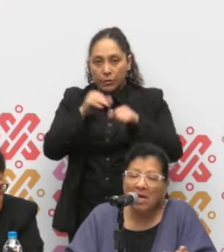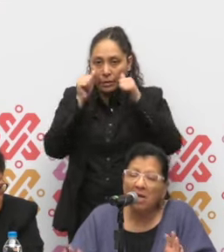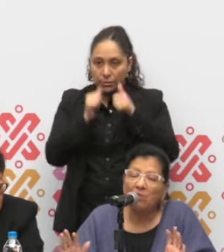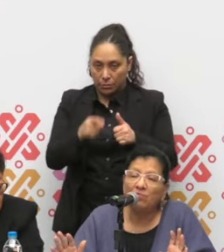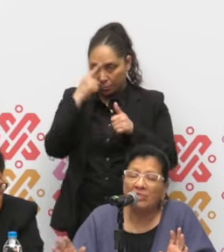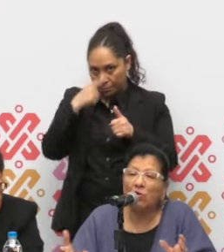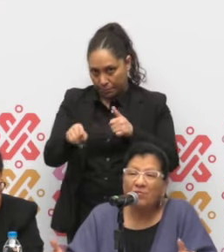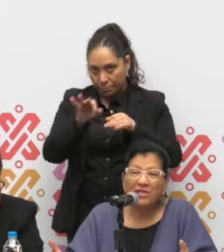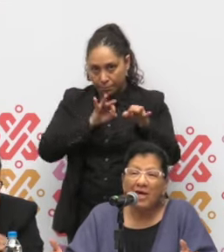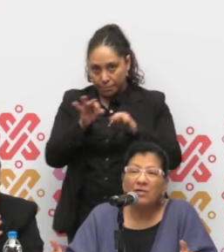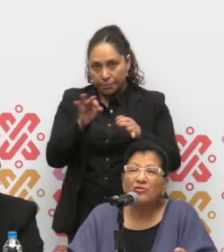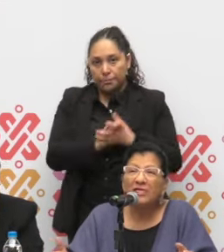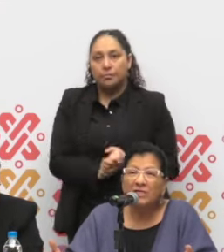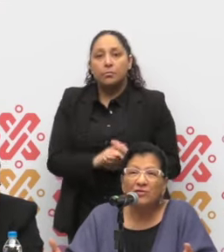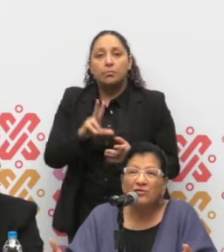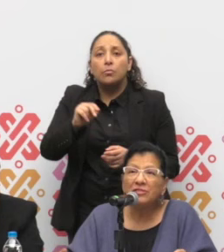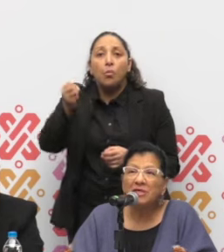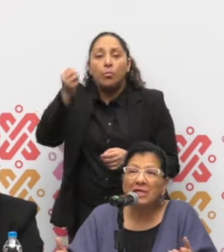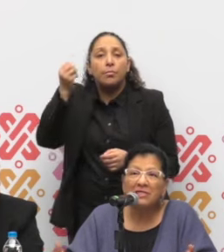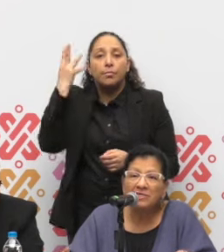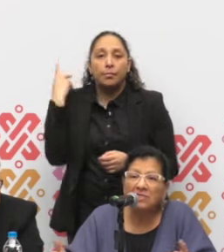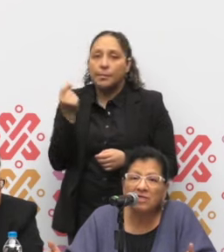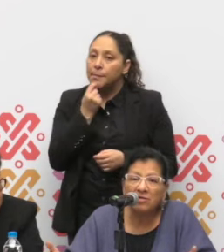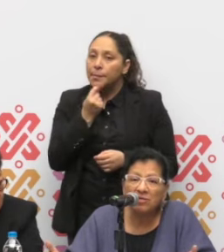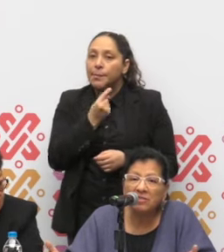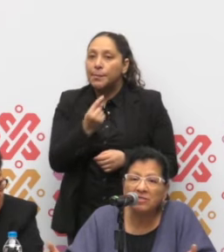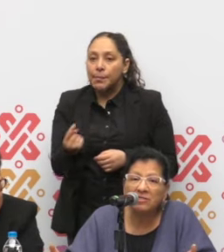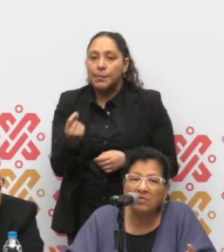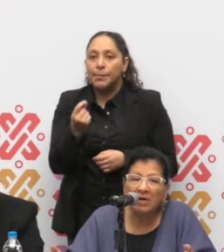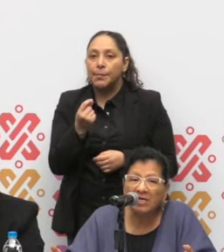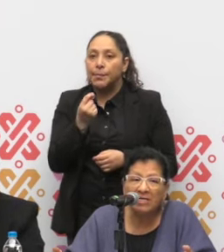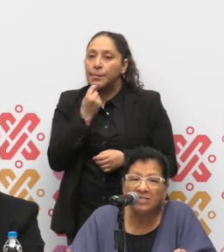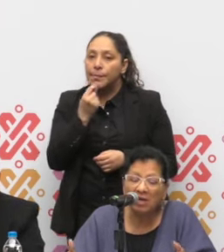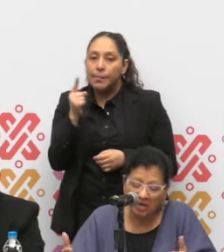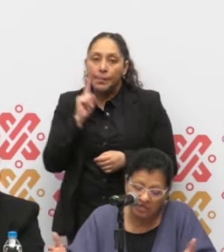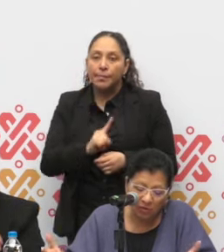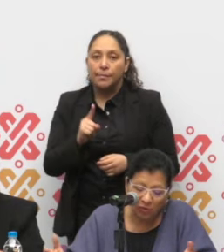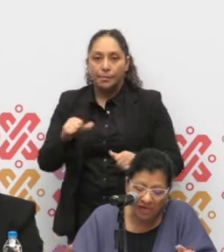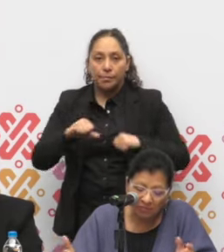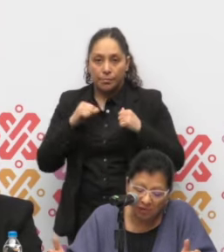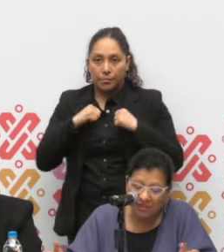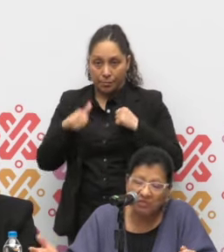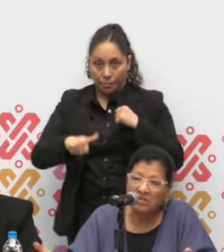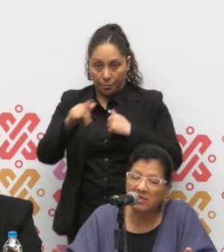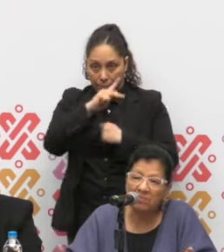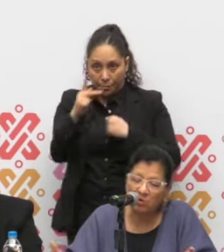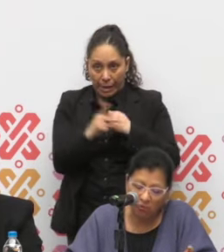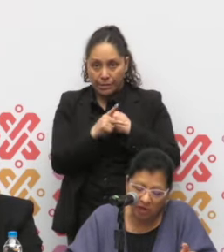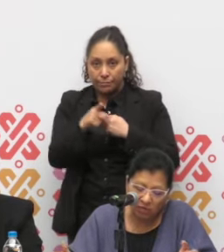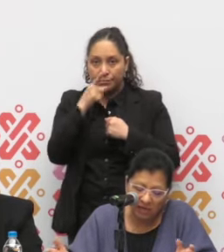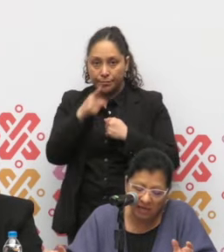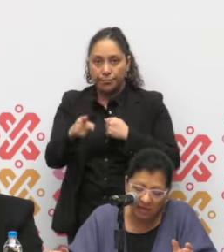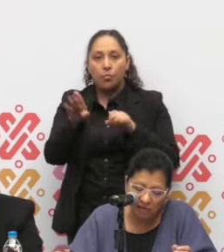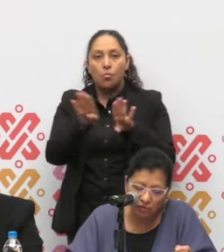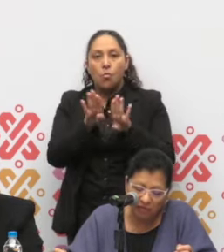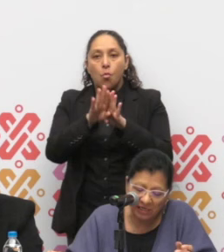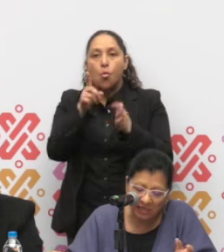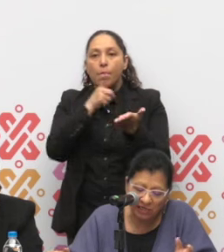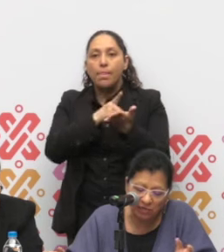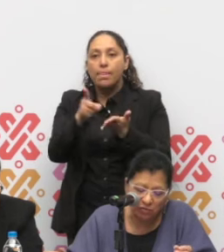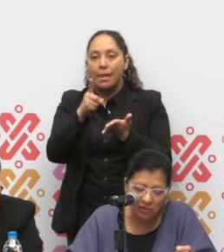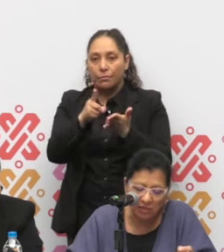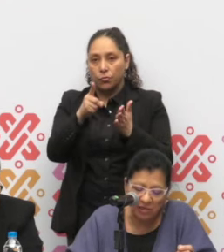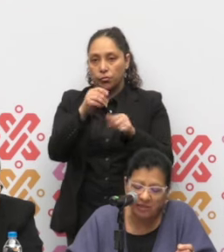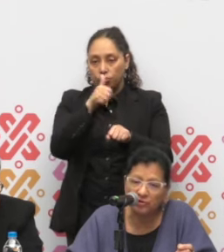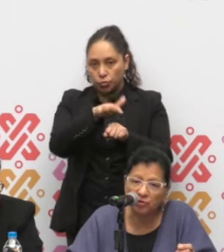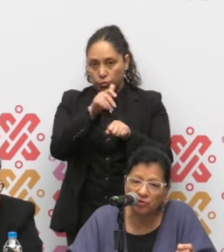Y pues no olvidar, los niños y las niñas y las adolescentes de este país, según las propias cifras de la Procuraduría entre el